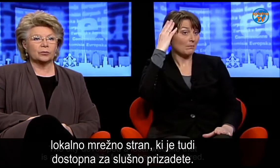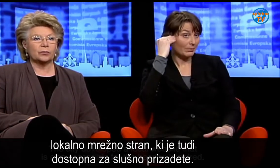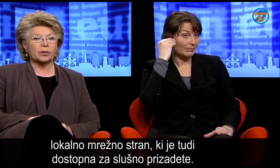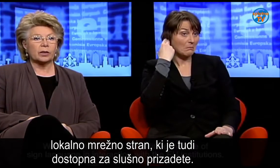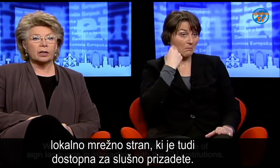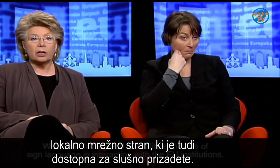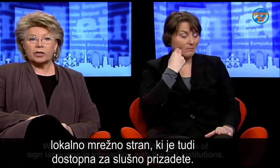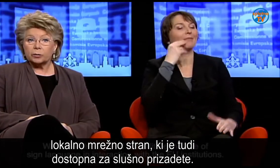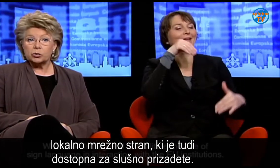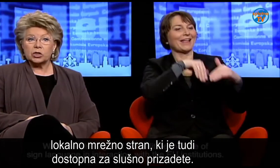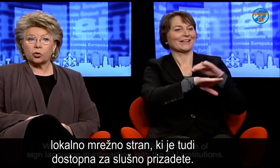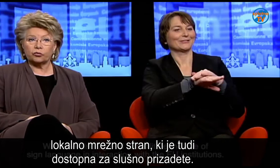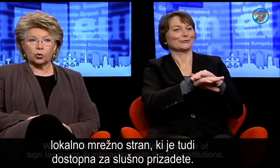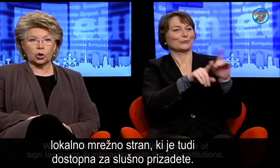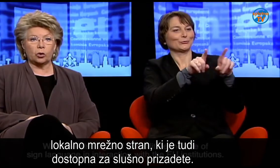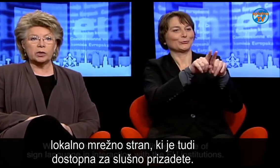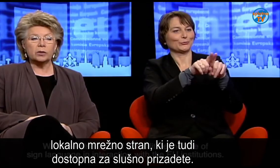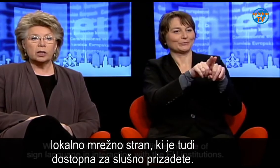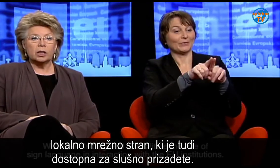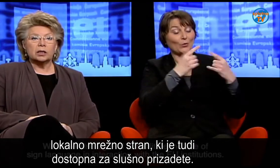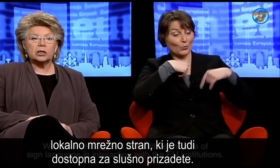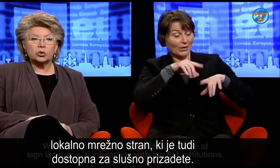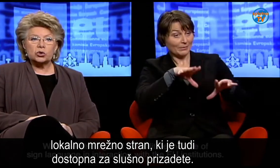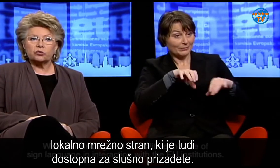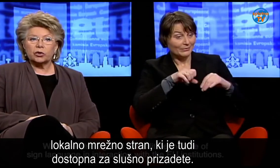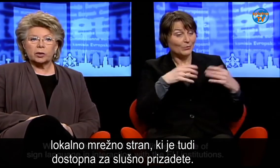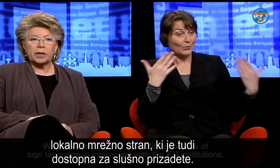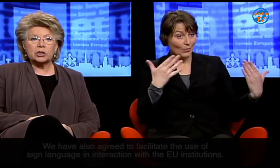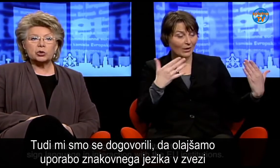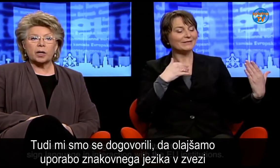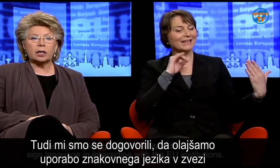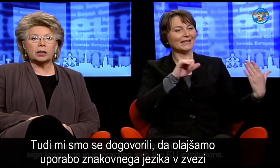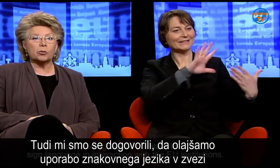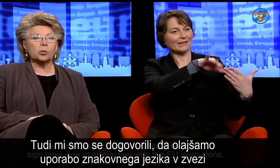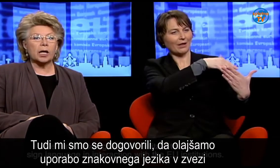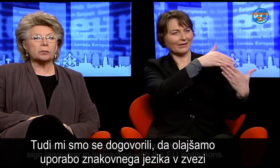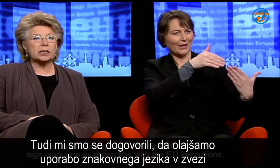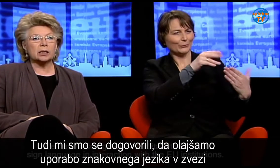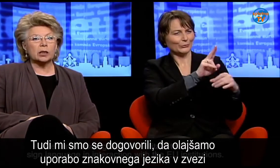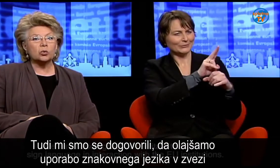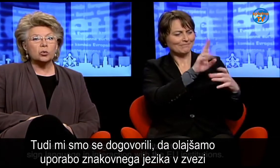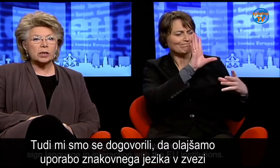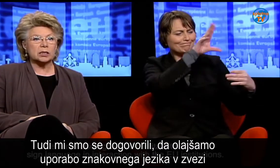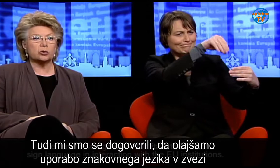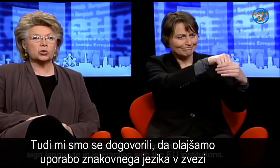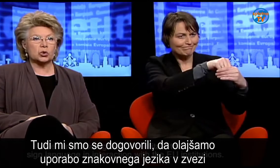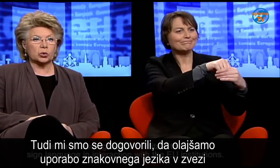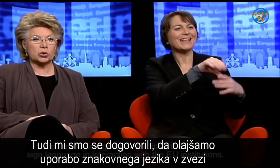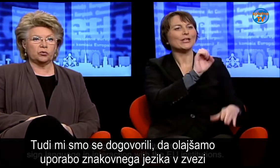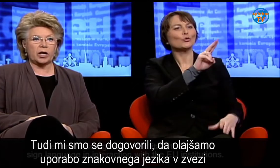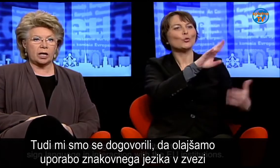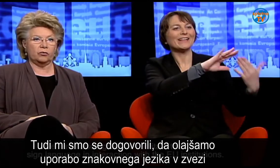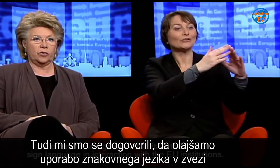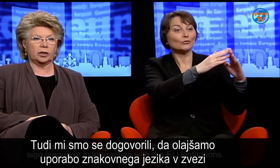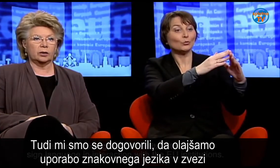ist. Wir haben uns auch vorgenommen, die Nutzung von Gebärdensprache im Umgang mit den EU-Institutionen